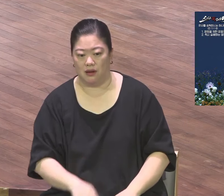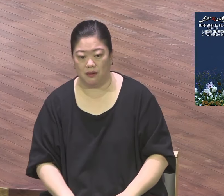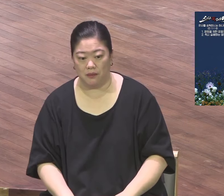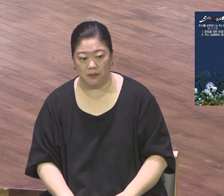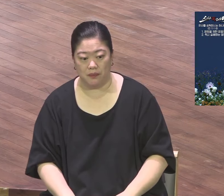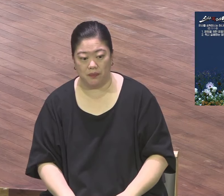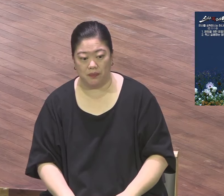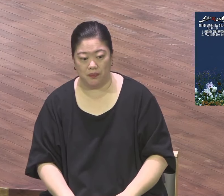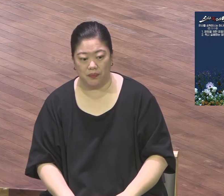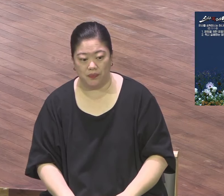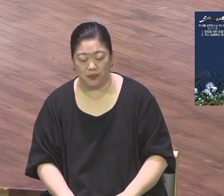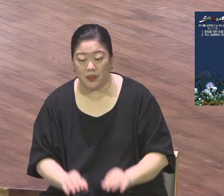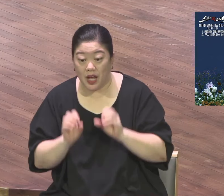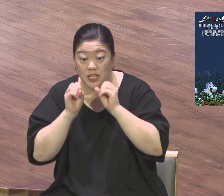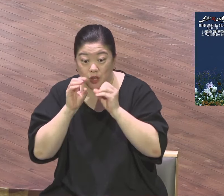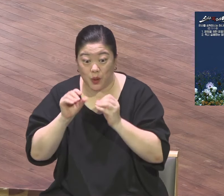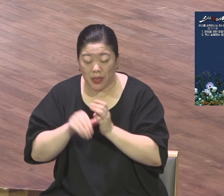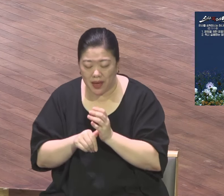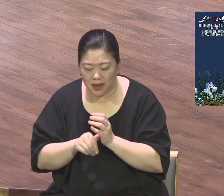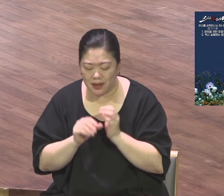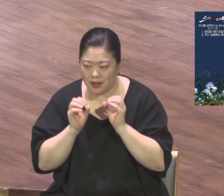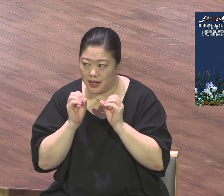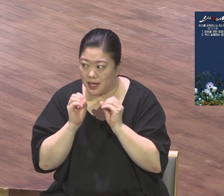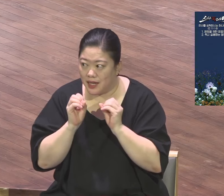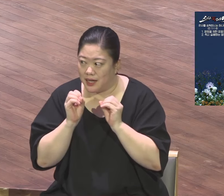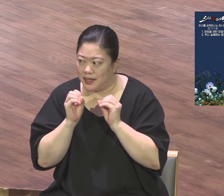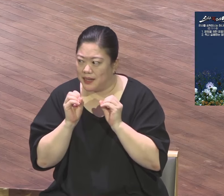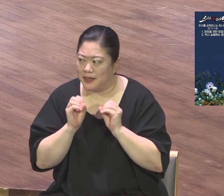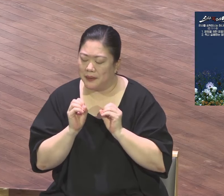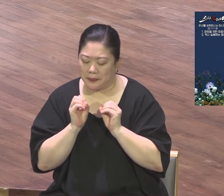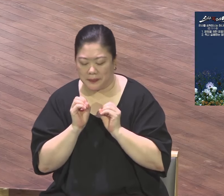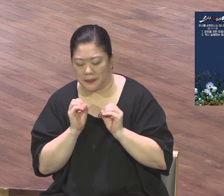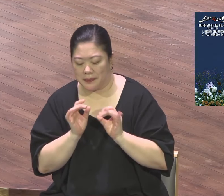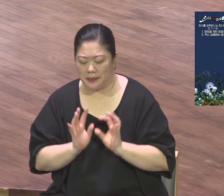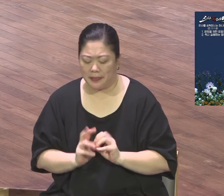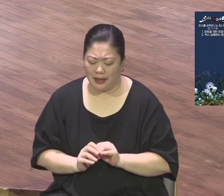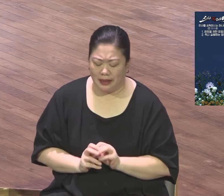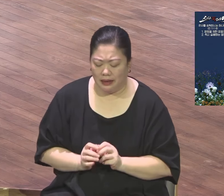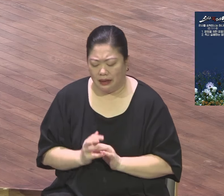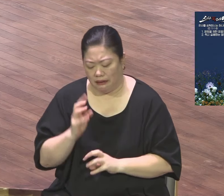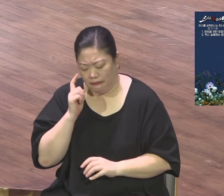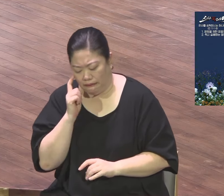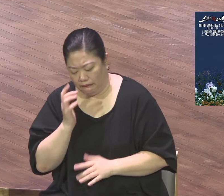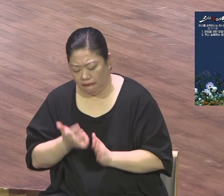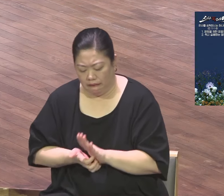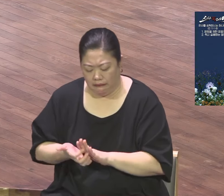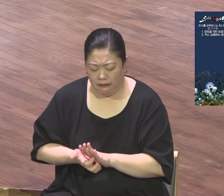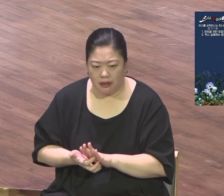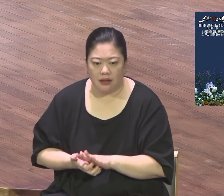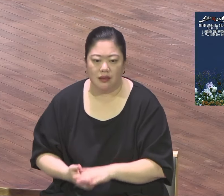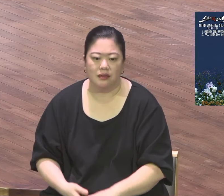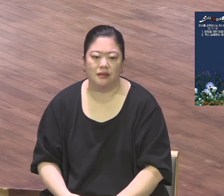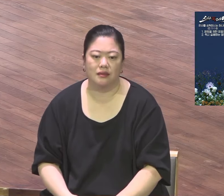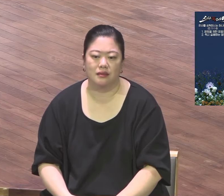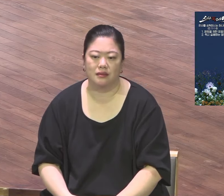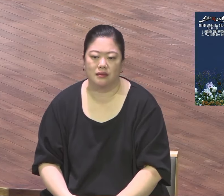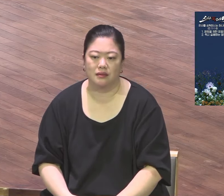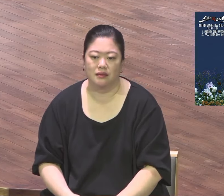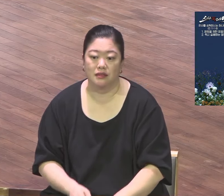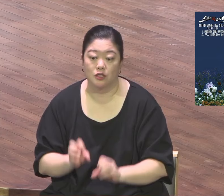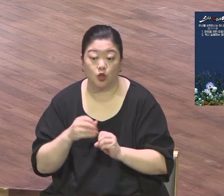느리 해가지고 주저 소심해가지고 뭐 생각이 많고 못해. 겁이